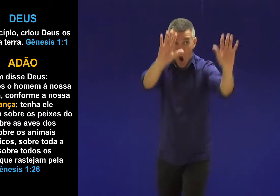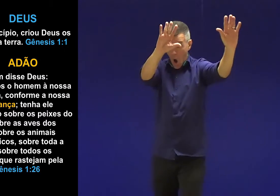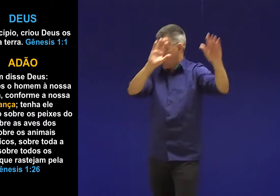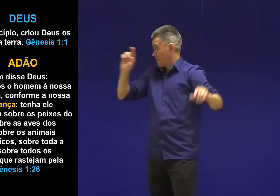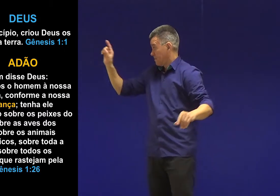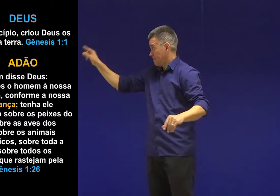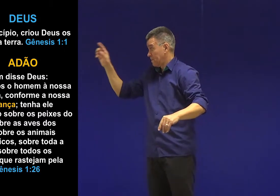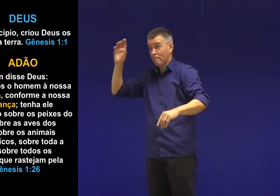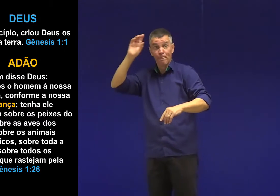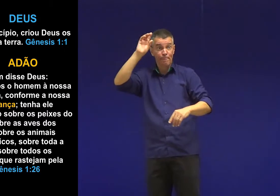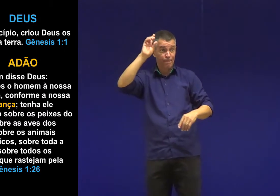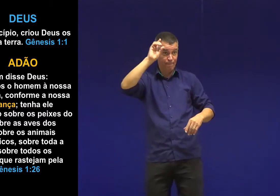Olha só.